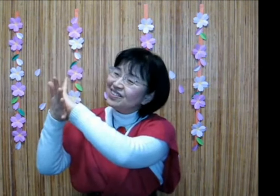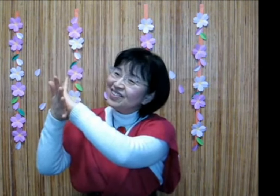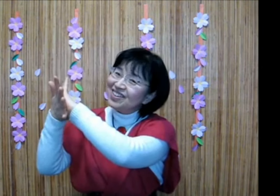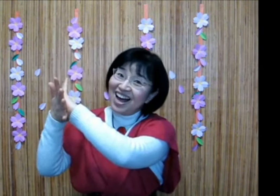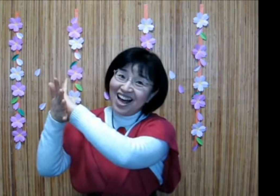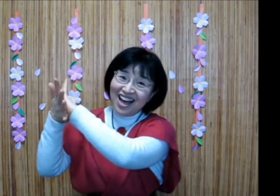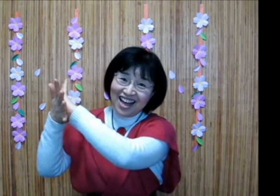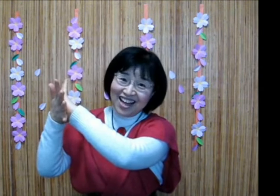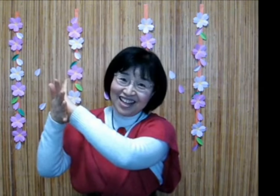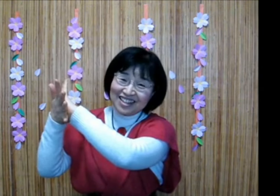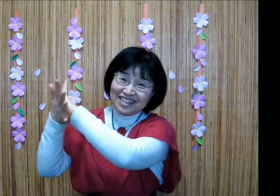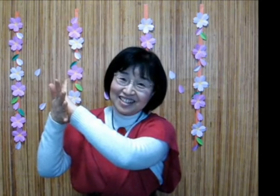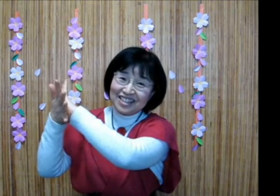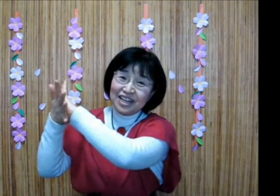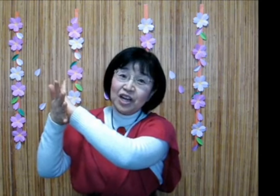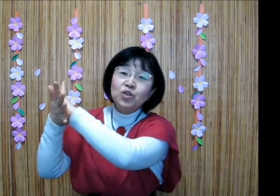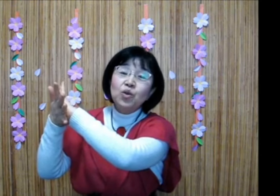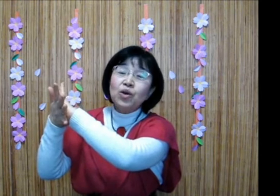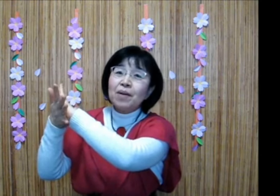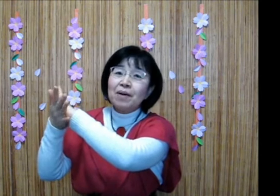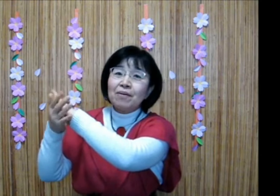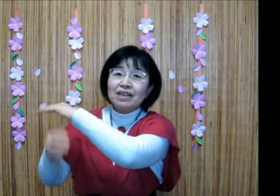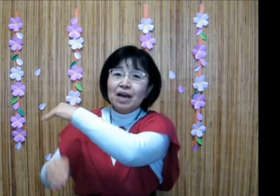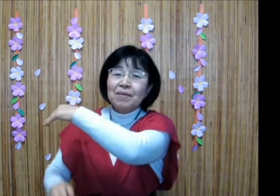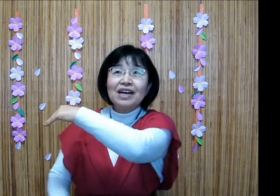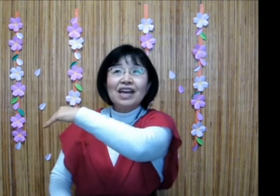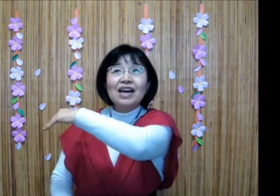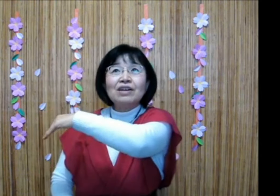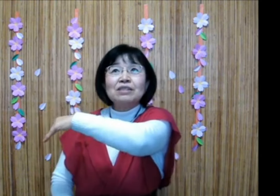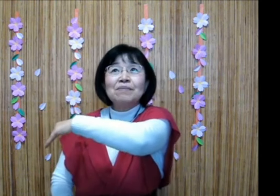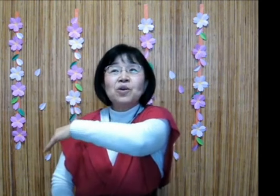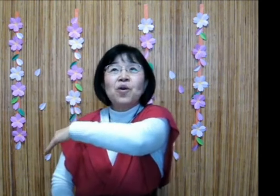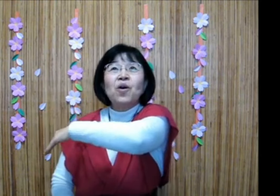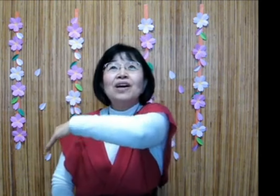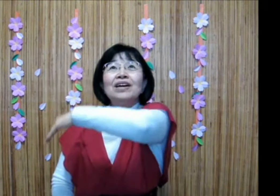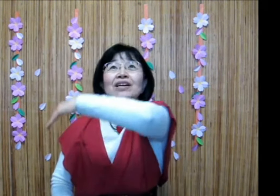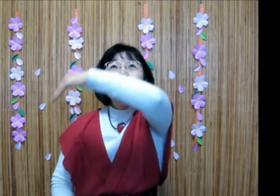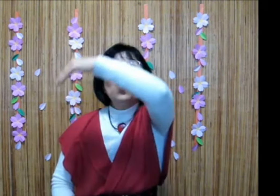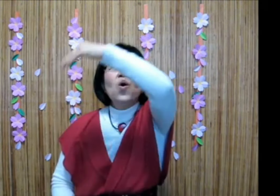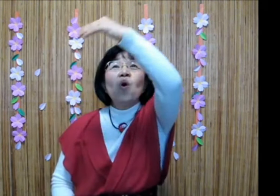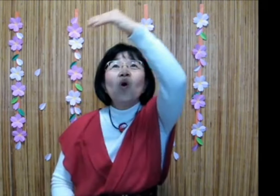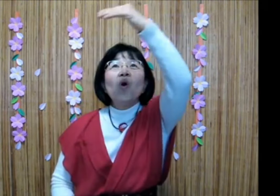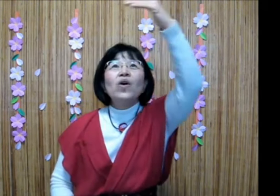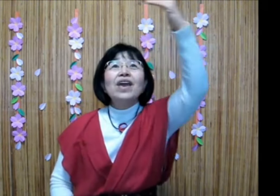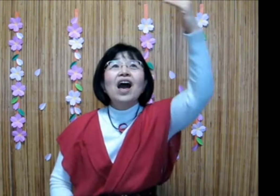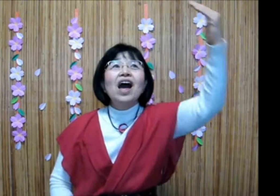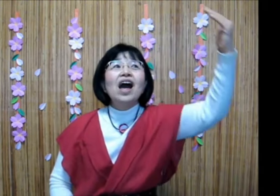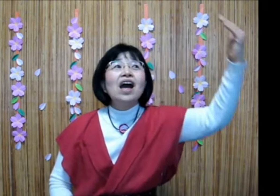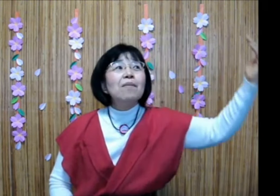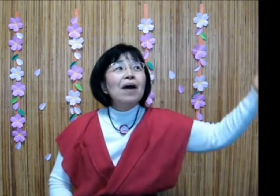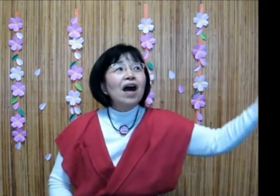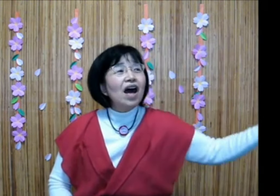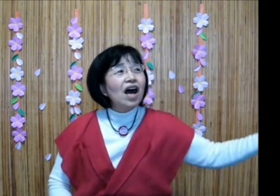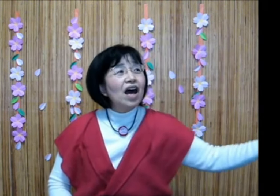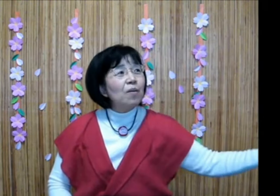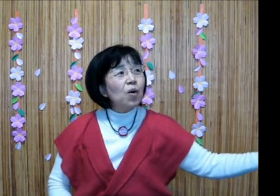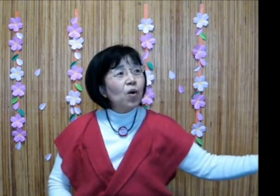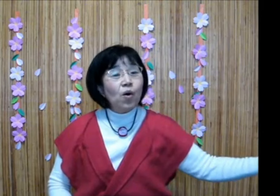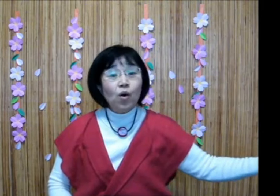桜。野山は山だけ表しましょう。野山も、